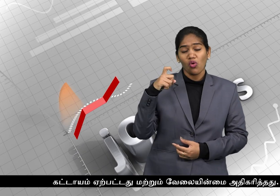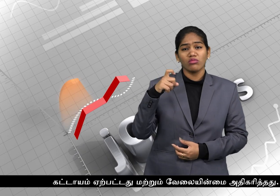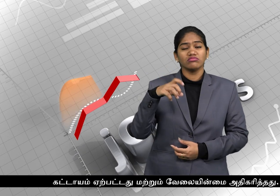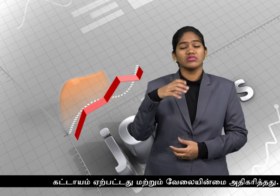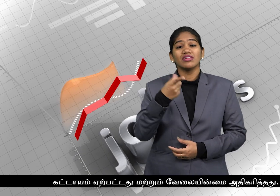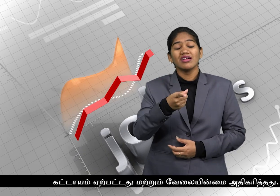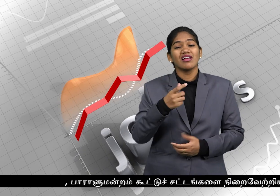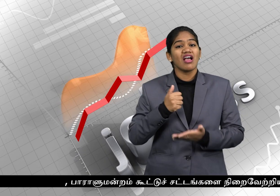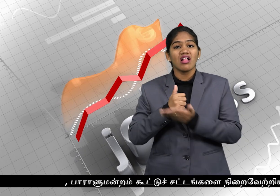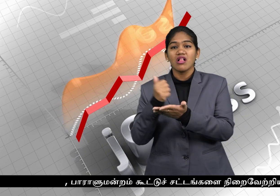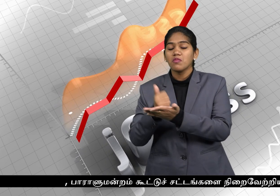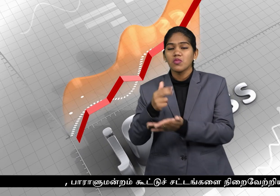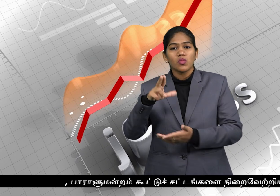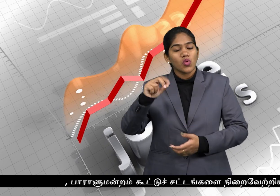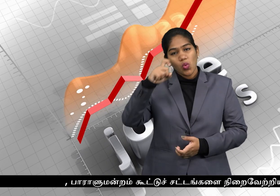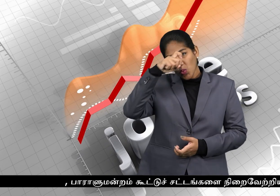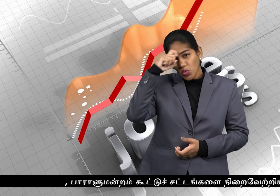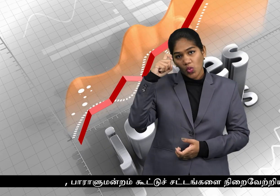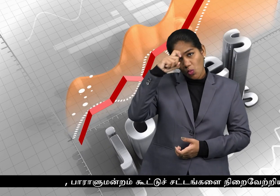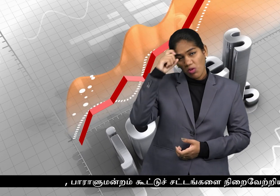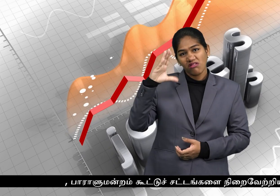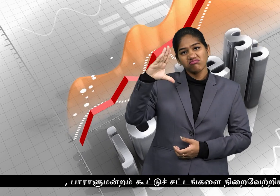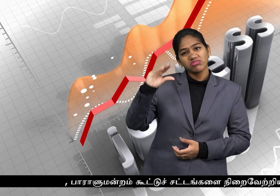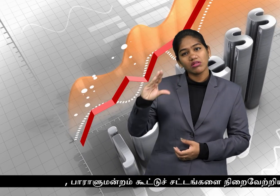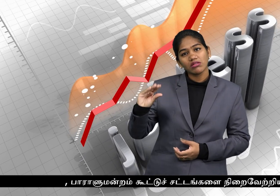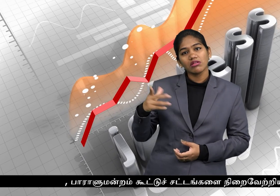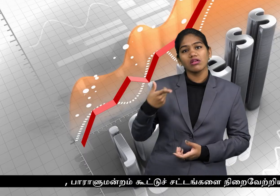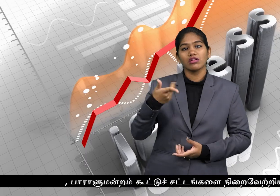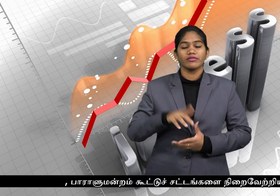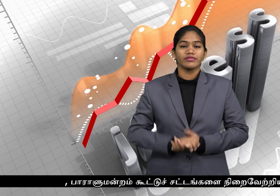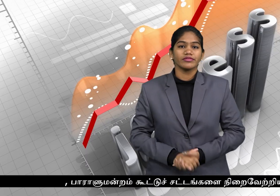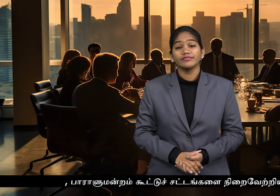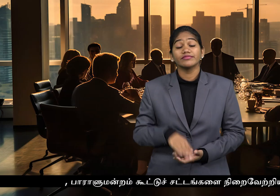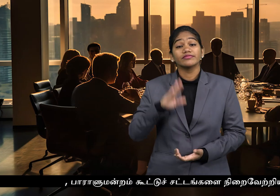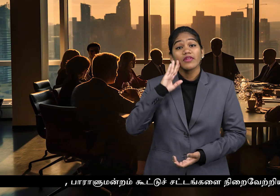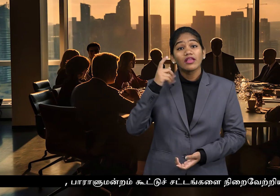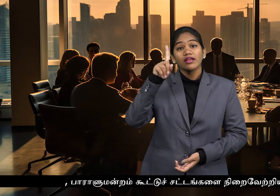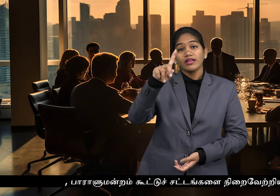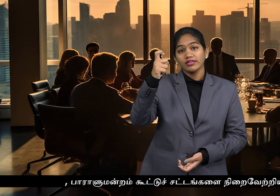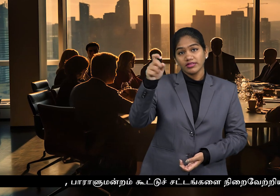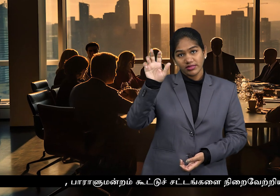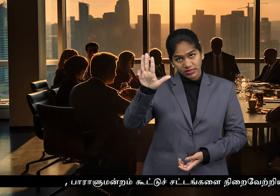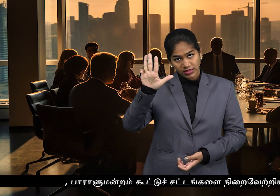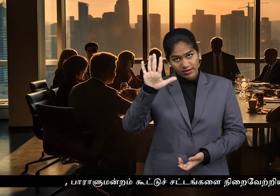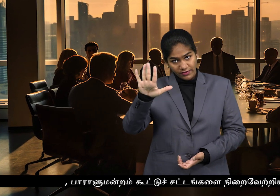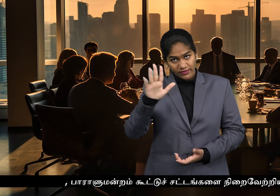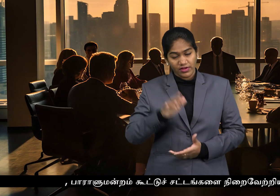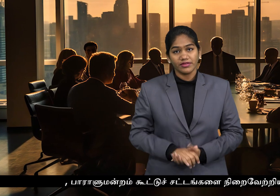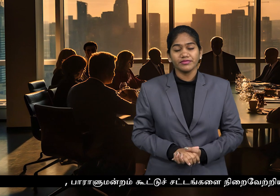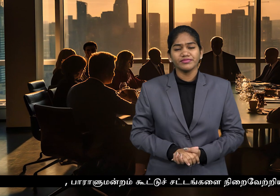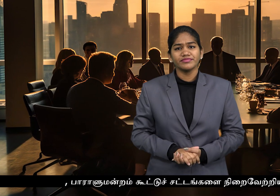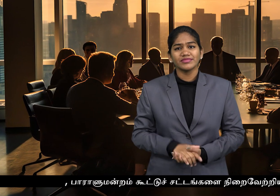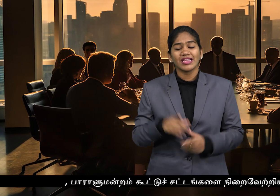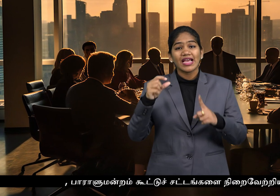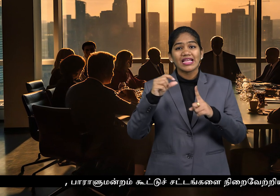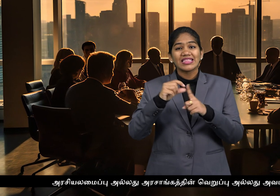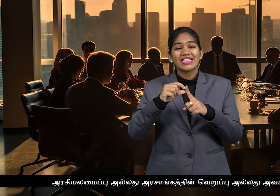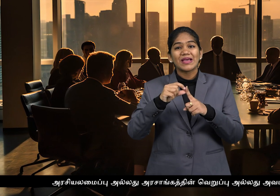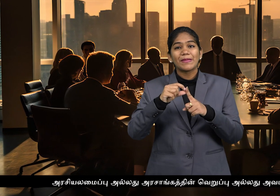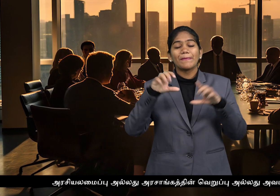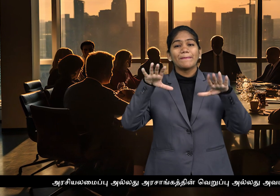1795 ஆண்டில் பாராளுமன்ற கூட்டுச் சட்டங்களை நிறைவேற்றியது. இது ராஜா, அரசியலமைப்பு